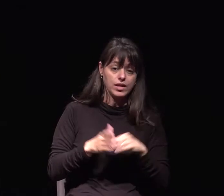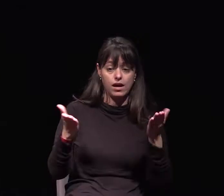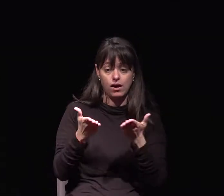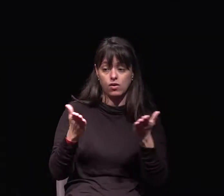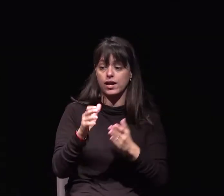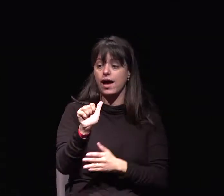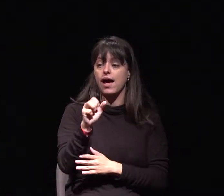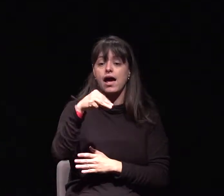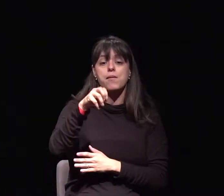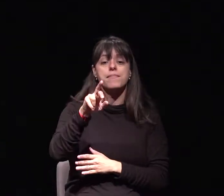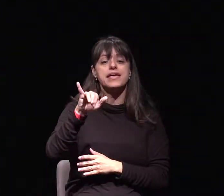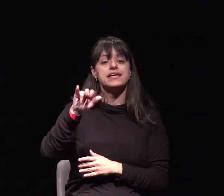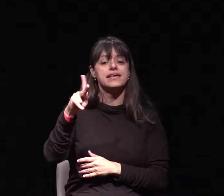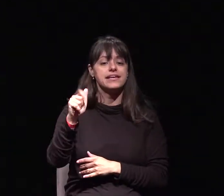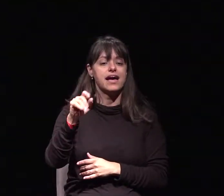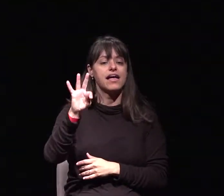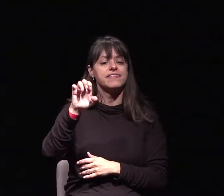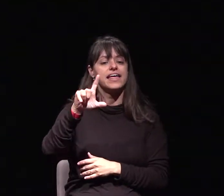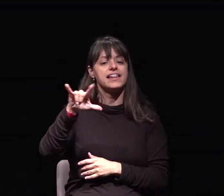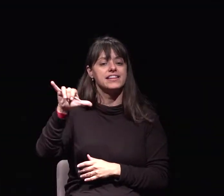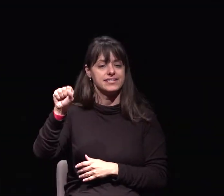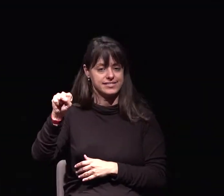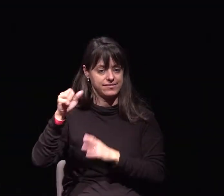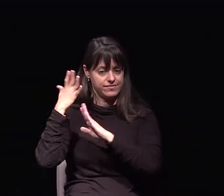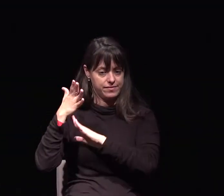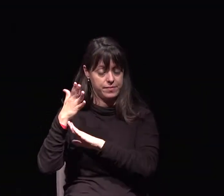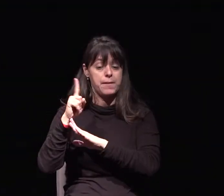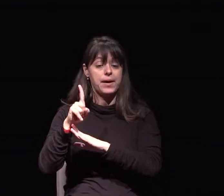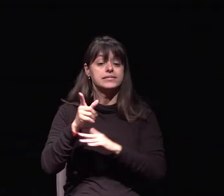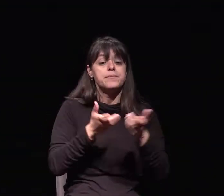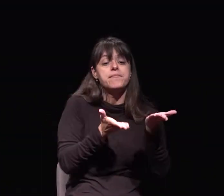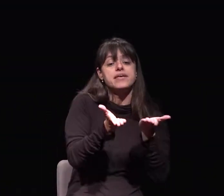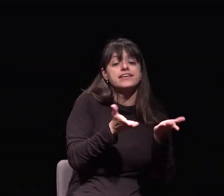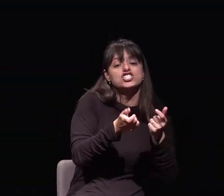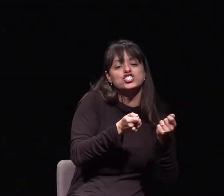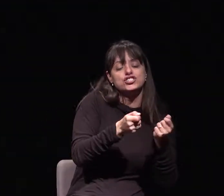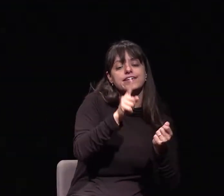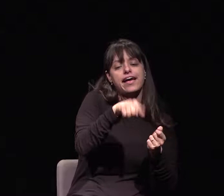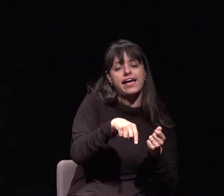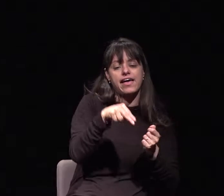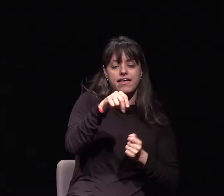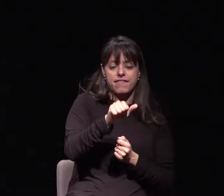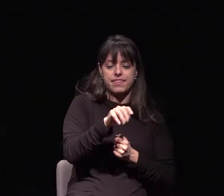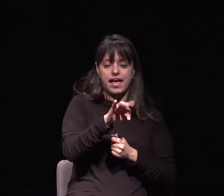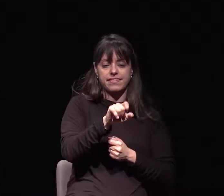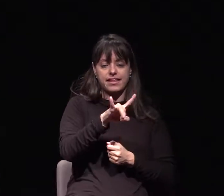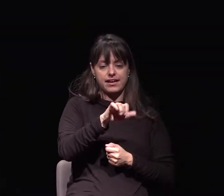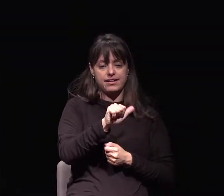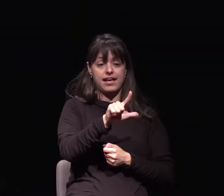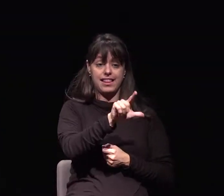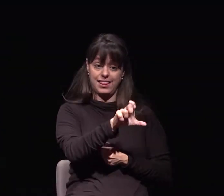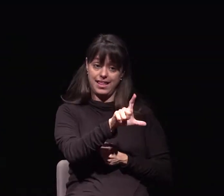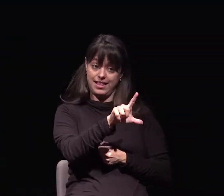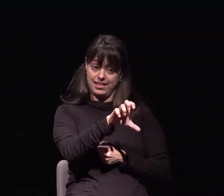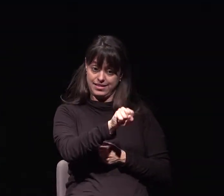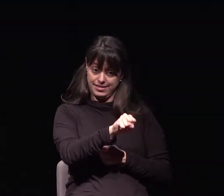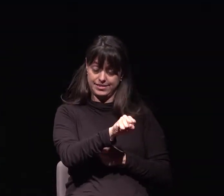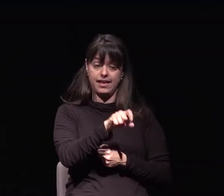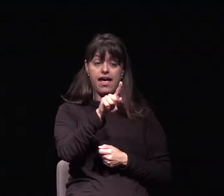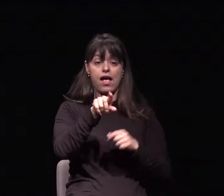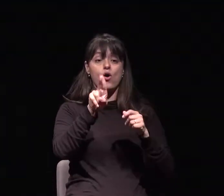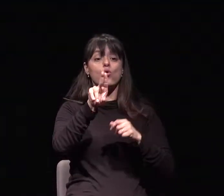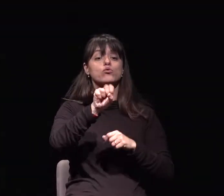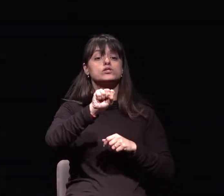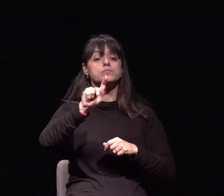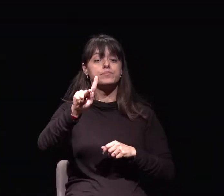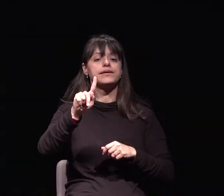pela Natália Neres. A Natália Neres é graduada em Gestão de Políticas Públicas pela Universidade de São Paulo. Ela é mestre